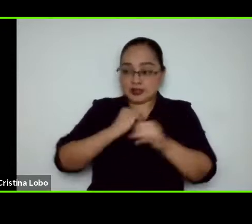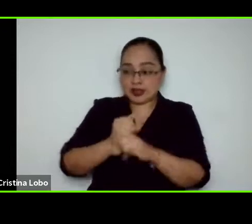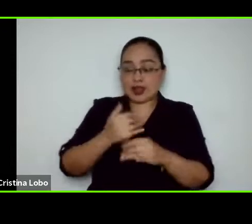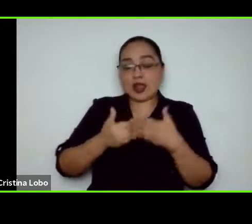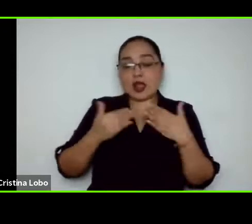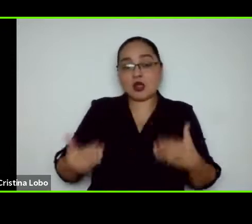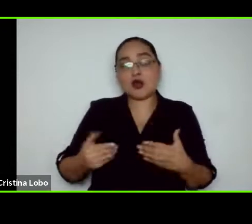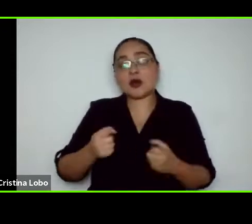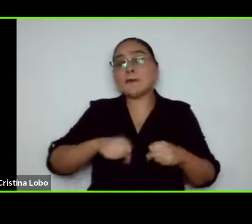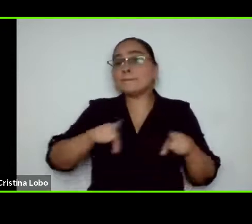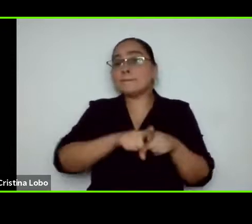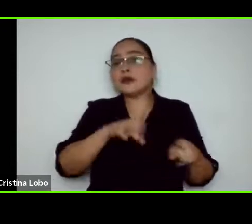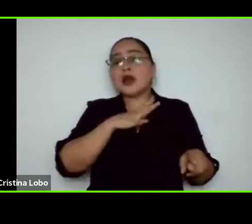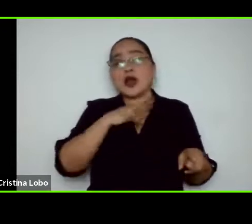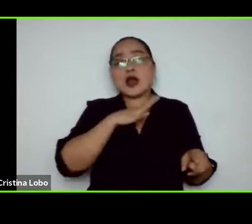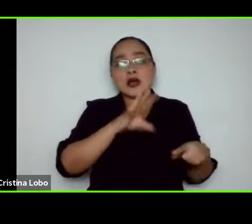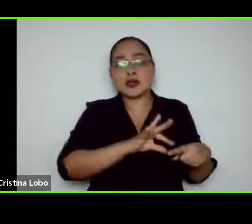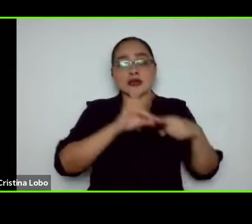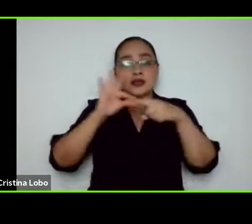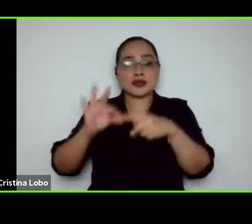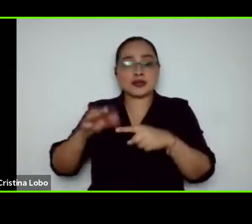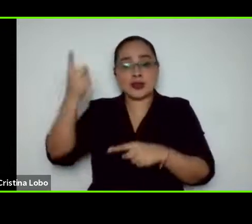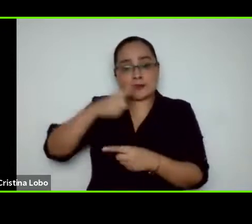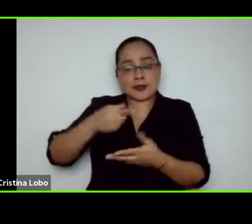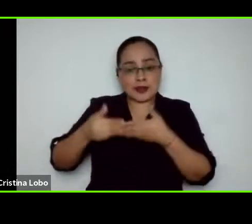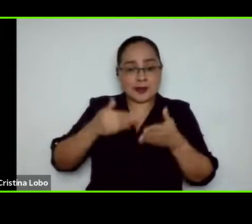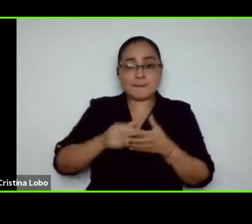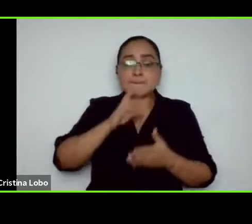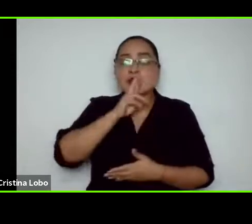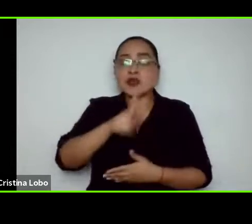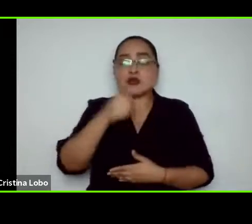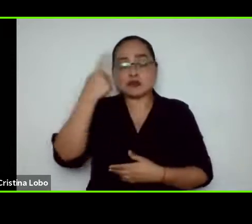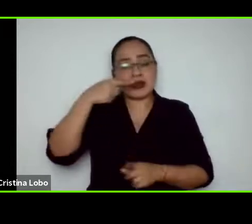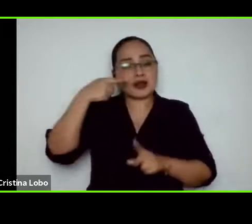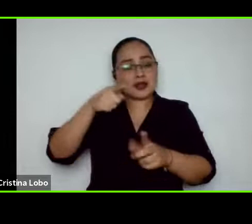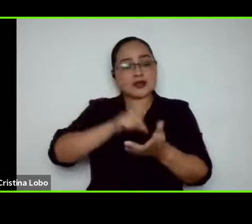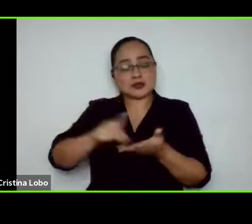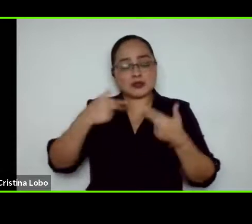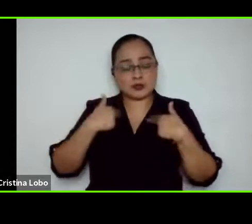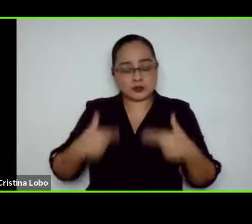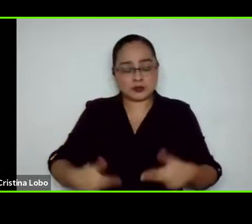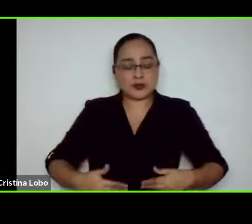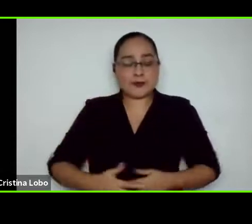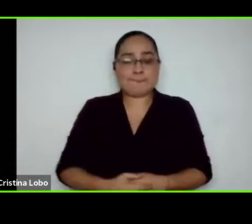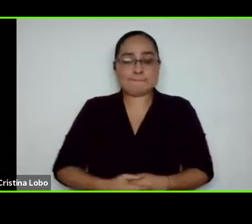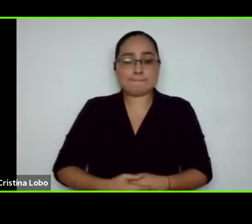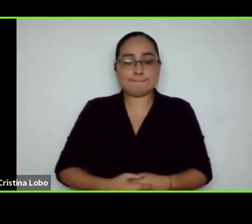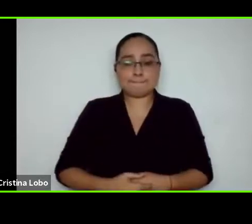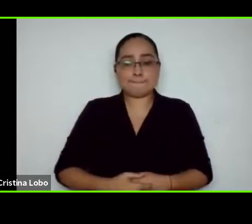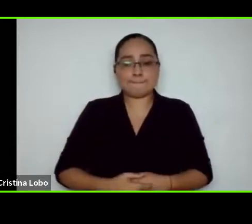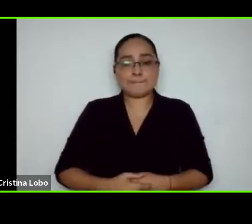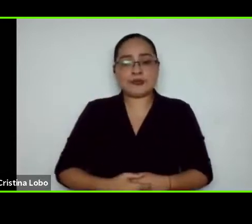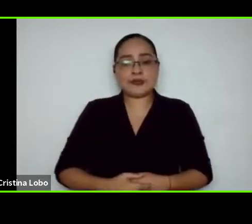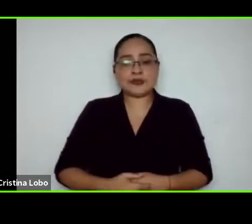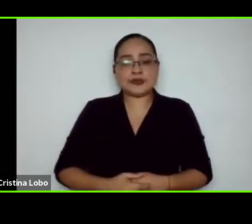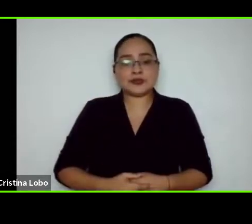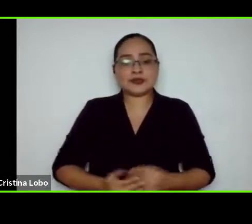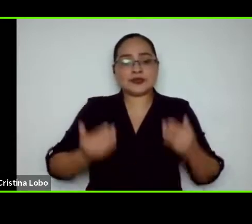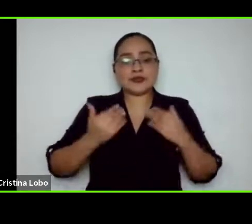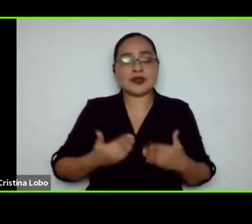poder seguir interpretando y aplicando los derechos humanos. Ahora, ¿qué hay